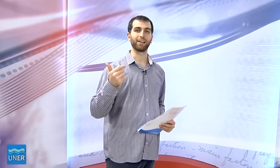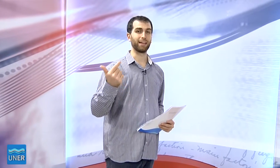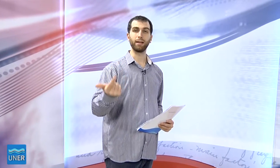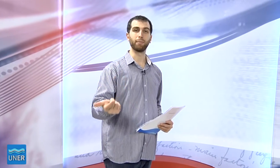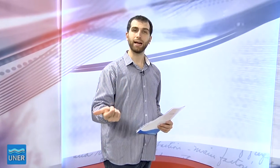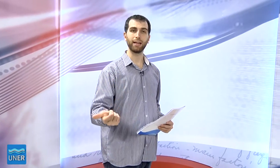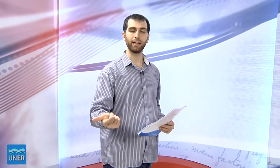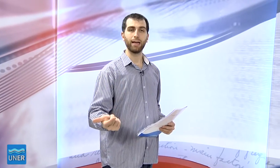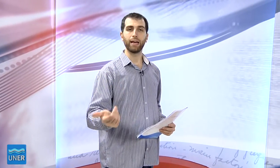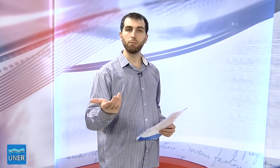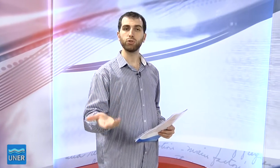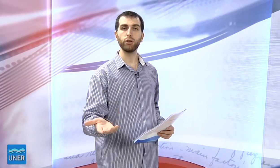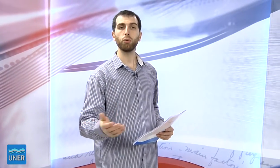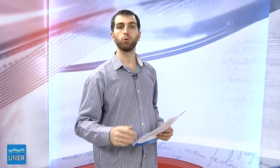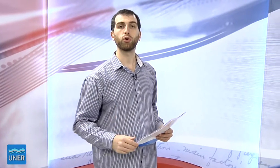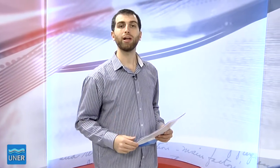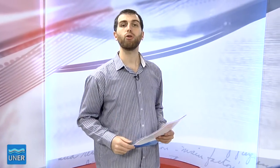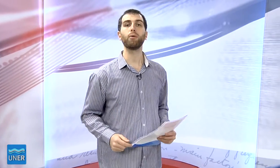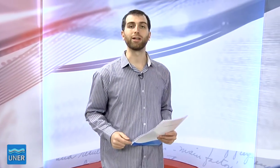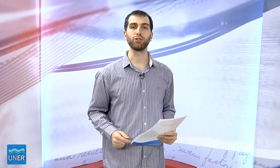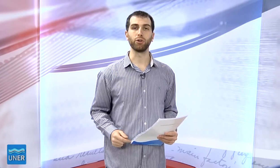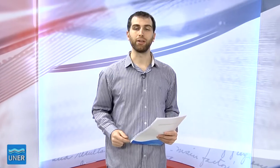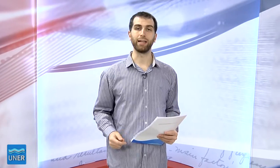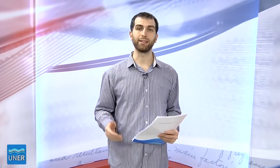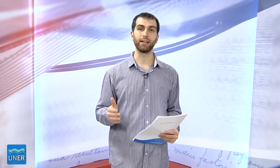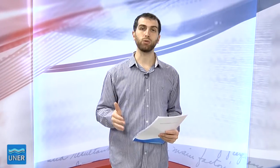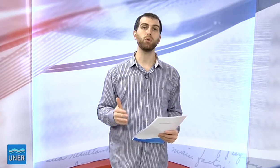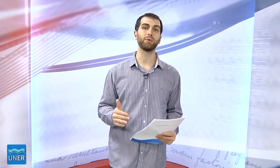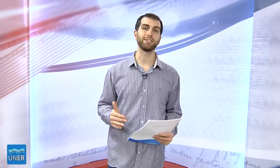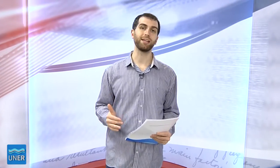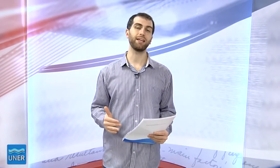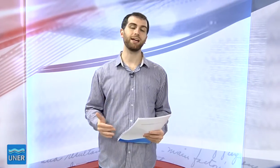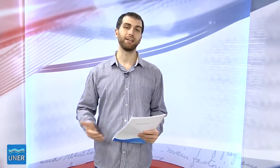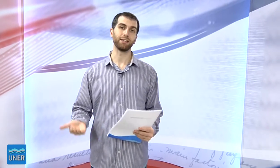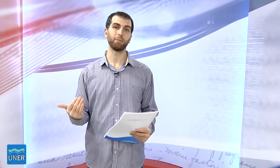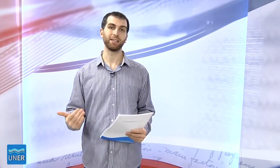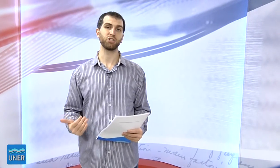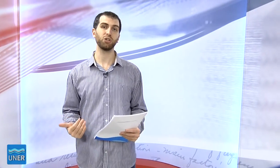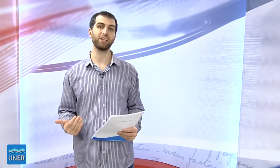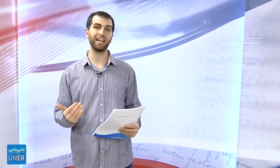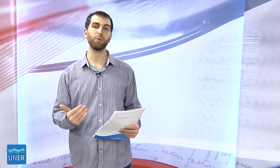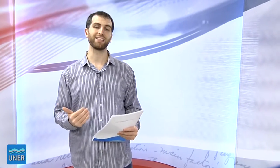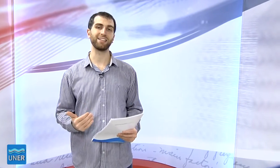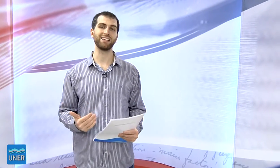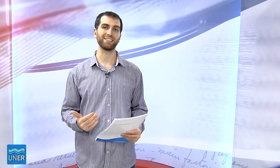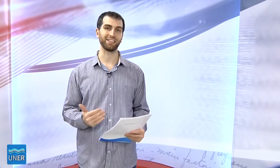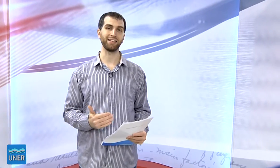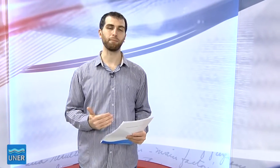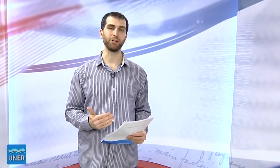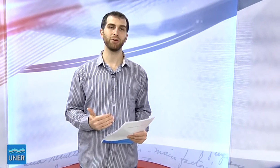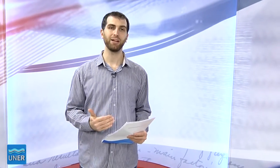además de cartelería en braille, el museo buscó la colaboración de la Tecnicatura Universitaria en Interpretación de Lengua de